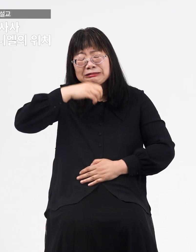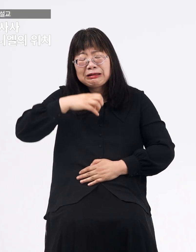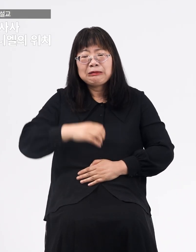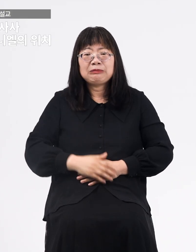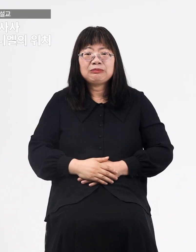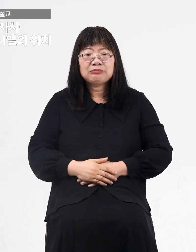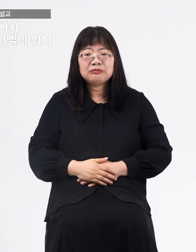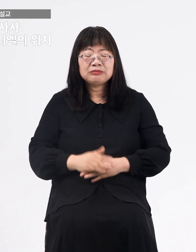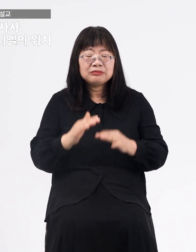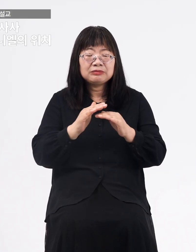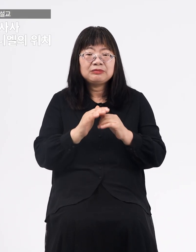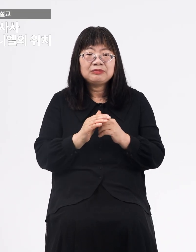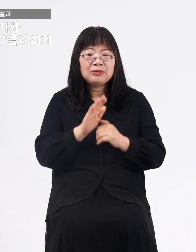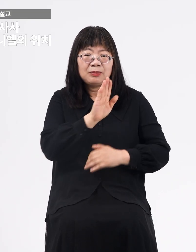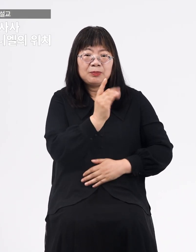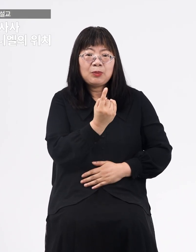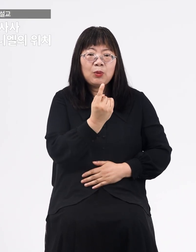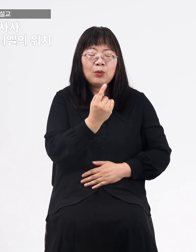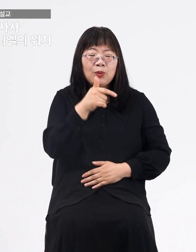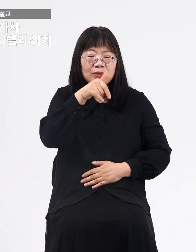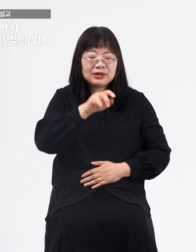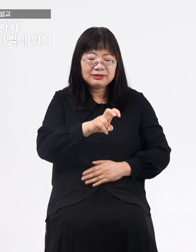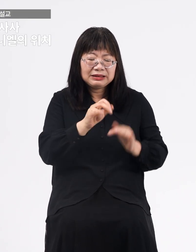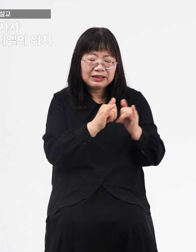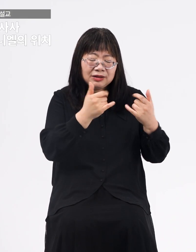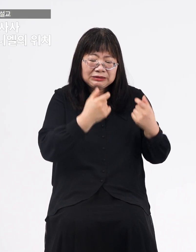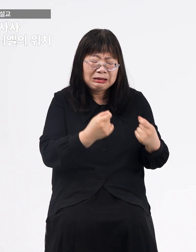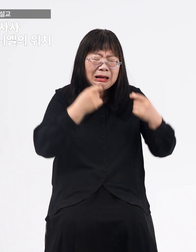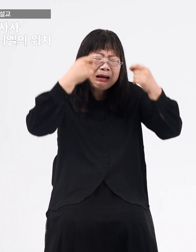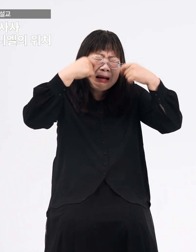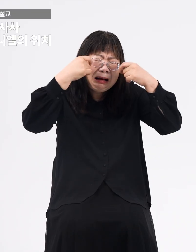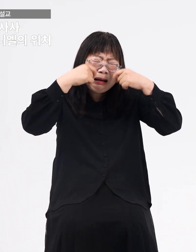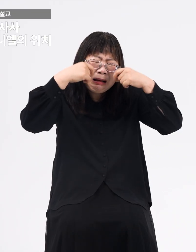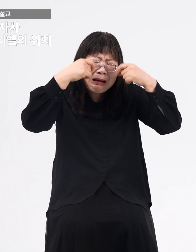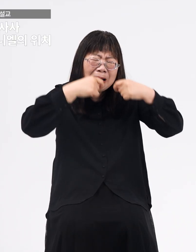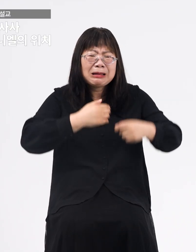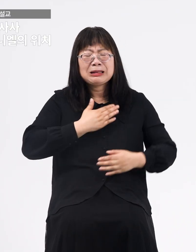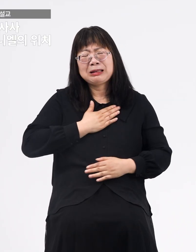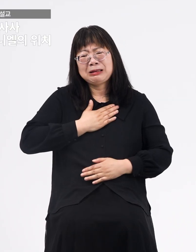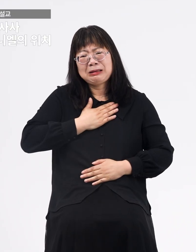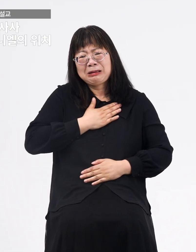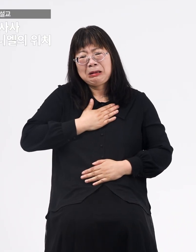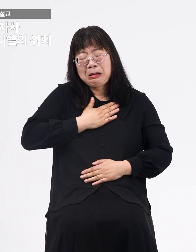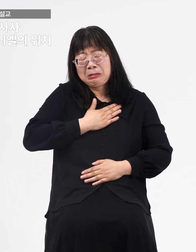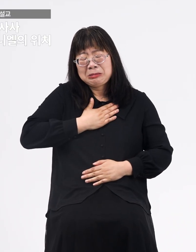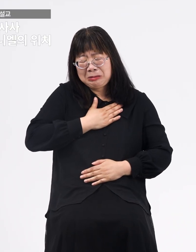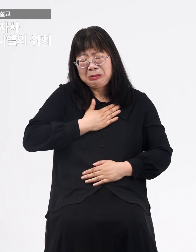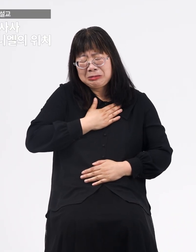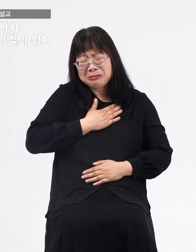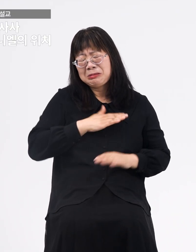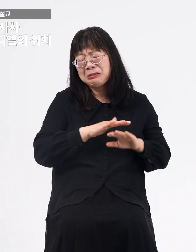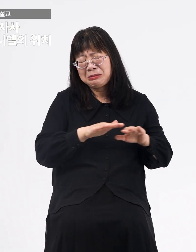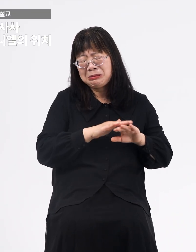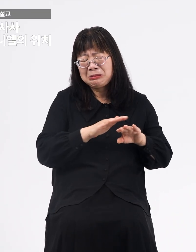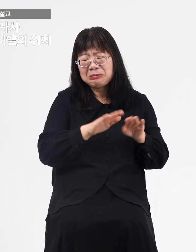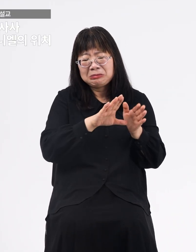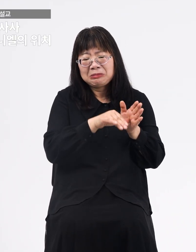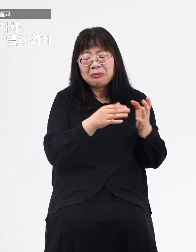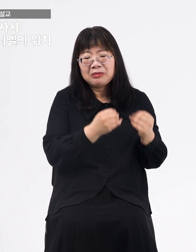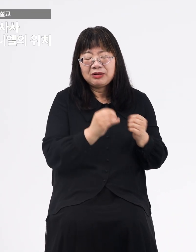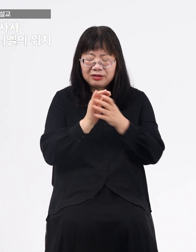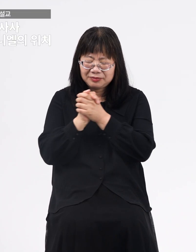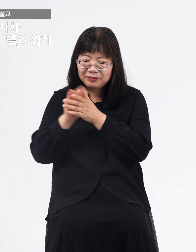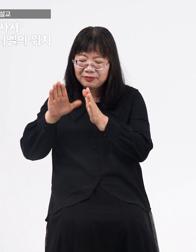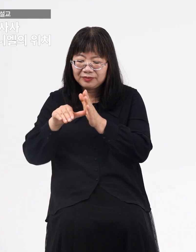복임의 사람들처럼 울어버리고 감정 처리하는 경우가 많아요. 기도할